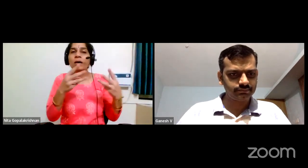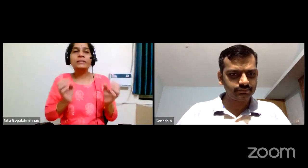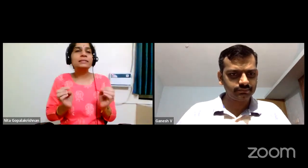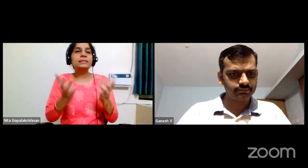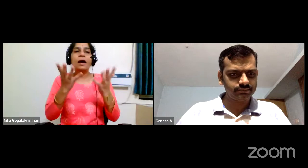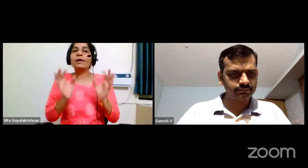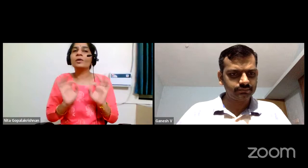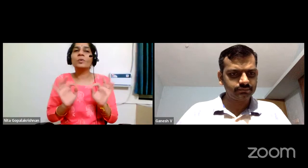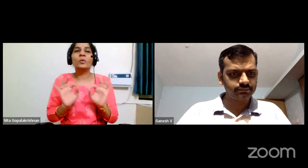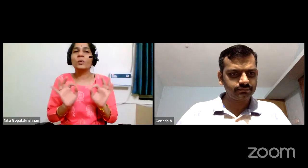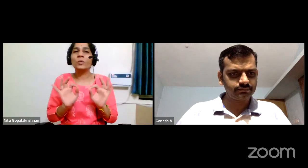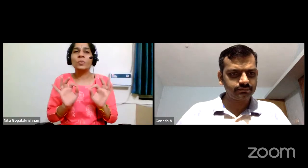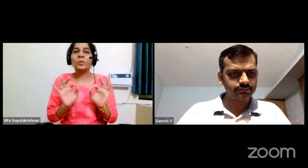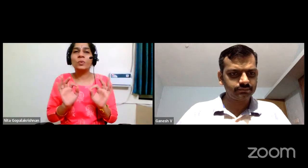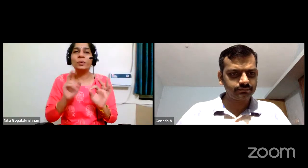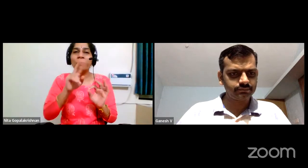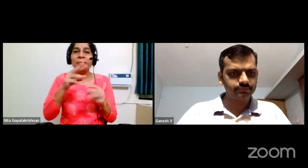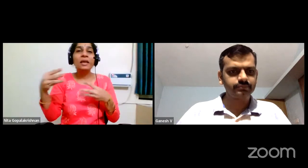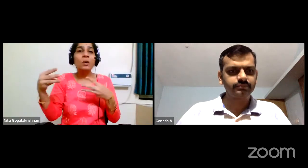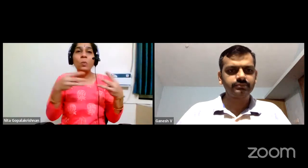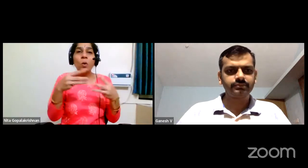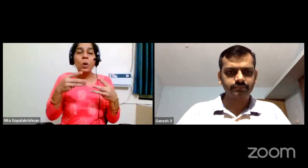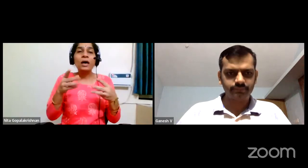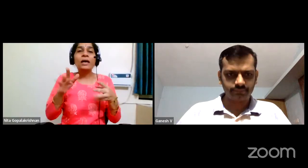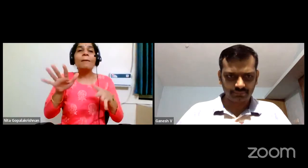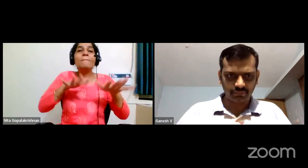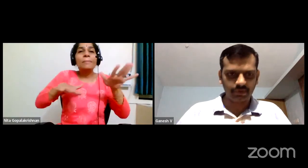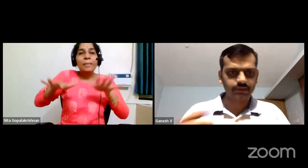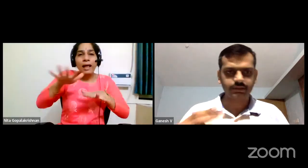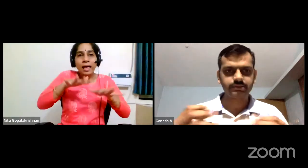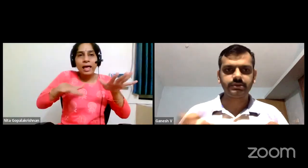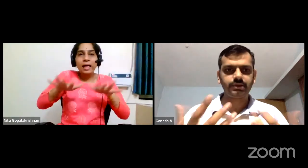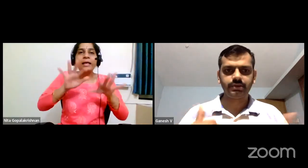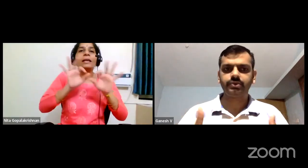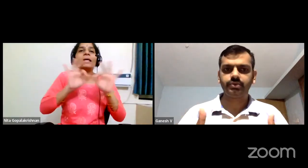अभी युद्ध की सिर्फ तैयारियां चल रही हैं।